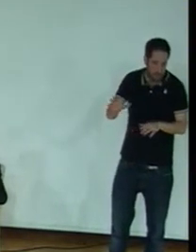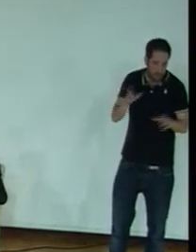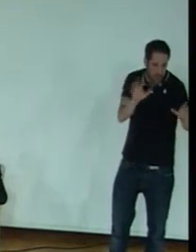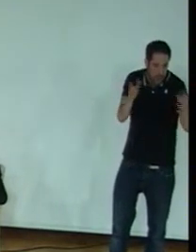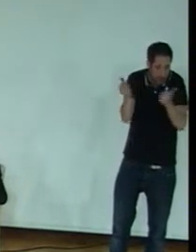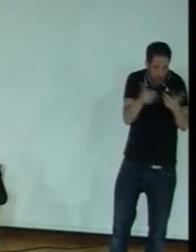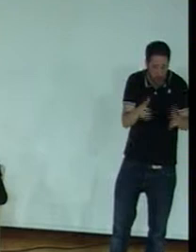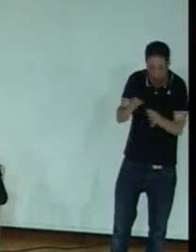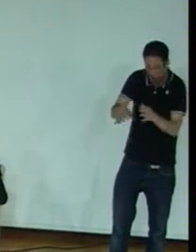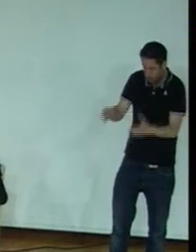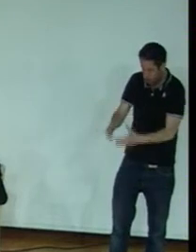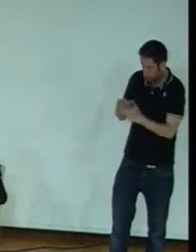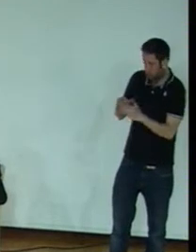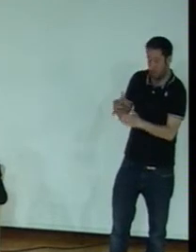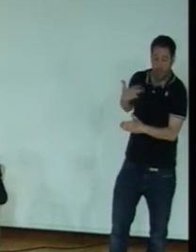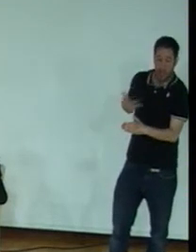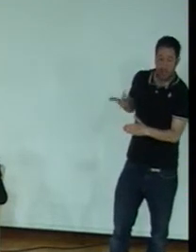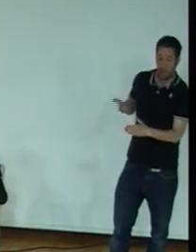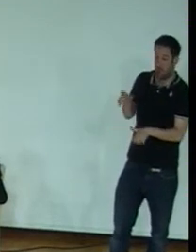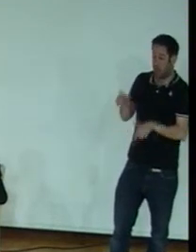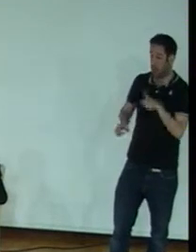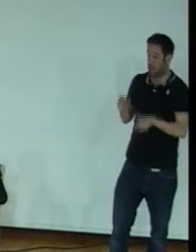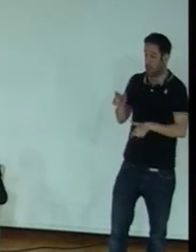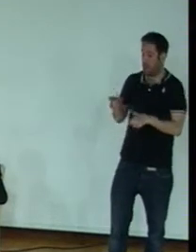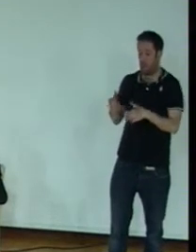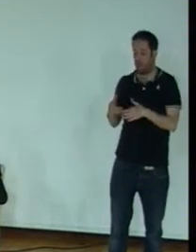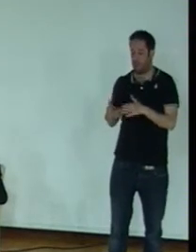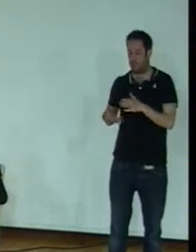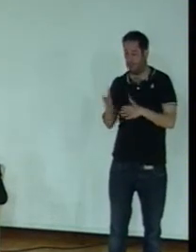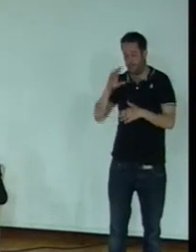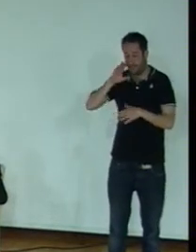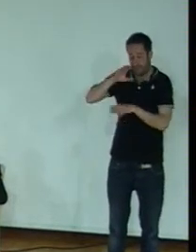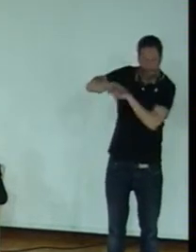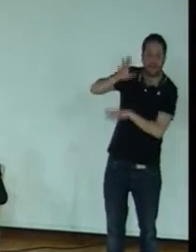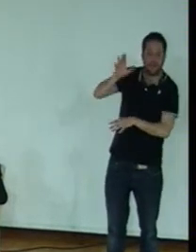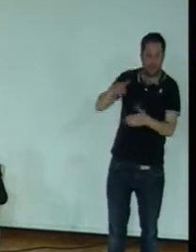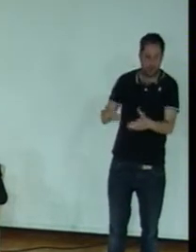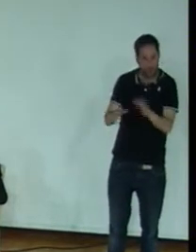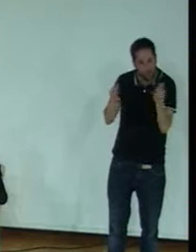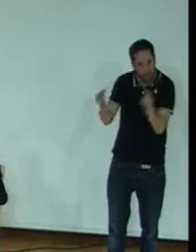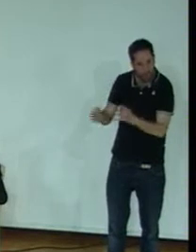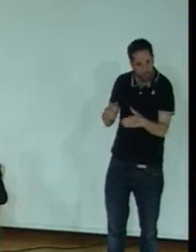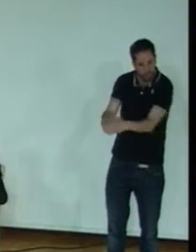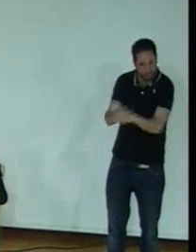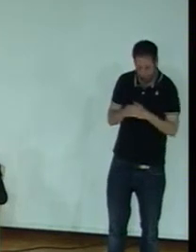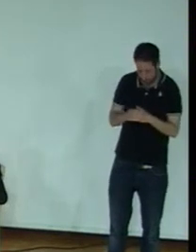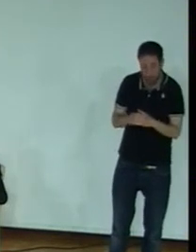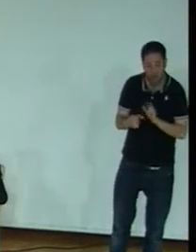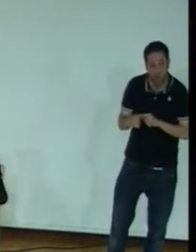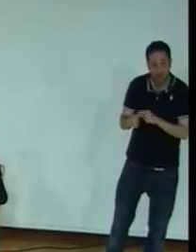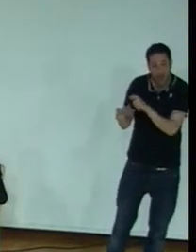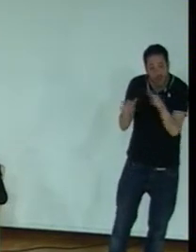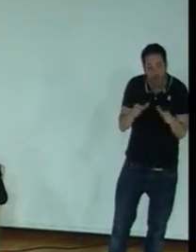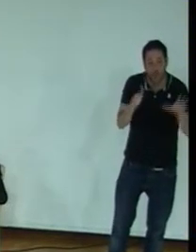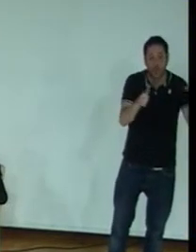résultat intéressant. Il y en a quelques-uns qui vont passer entre les mailles du filet, mais on va en trouver l'essentiel. Mais si on surveille